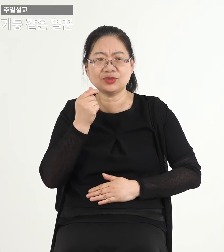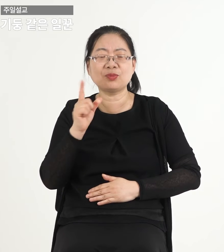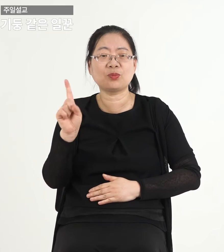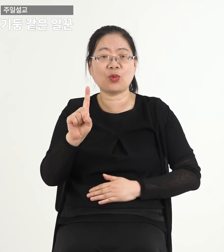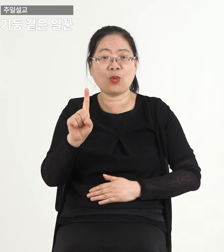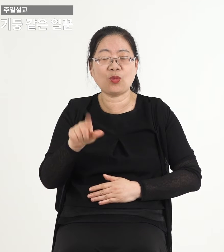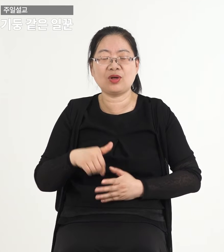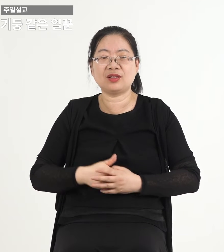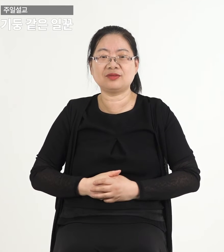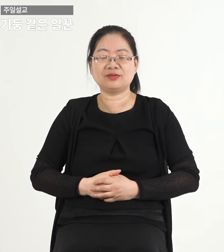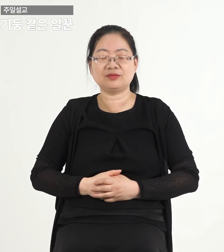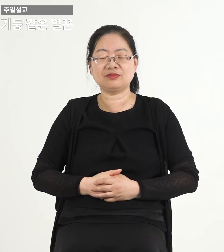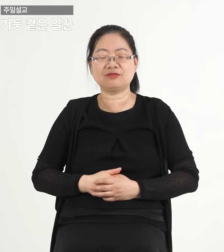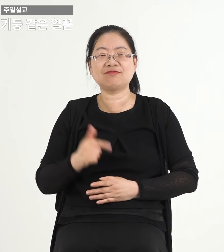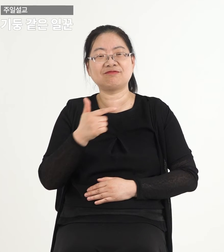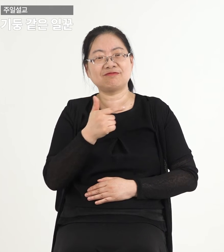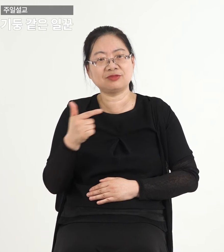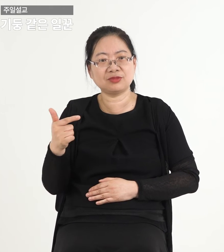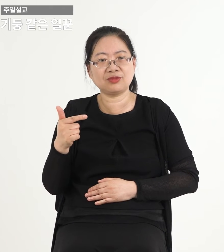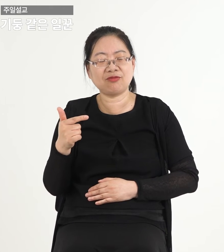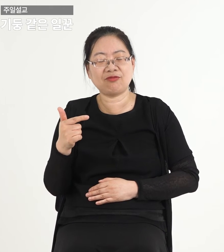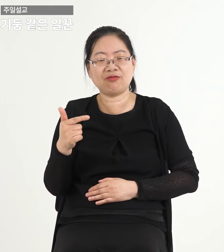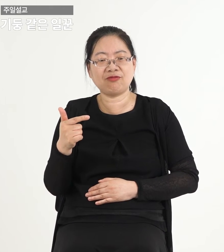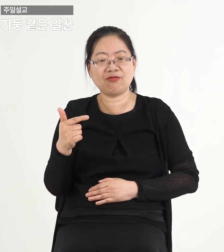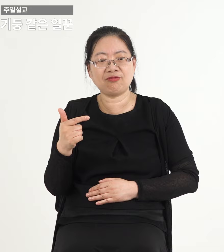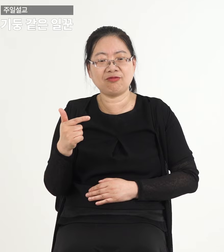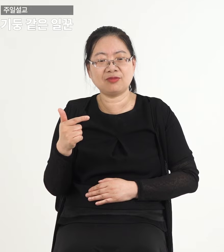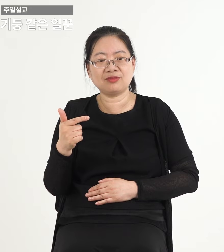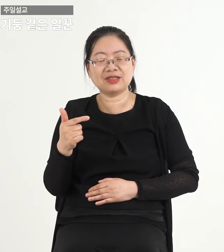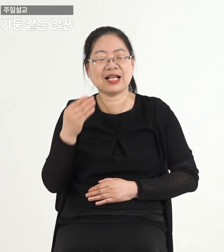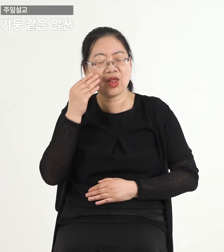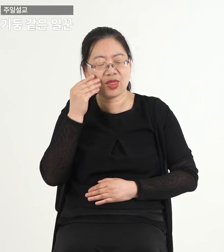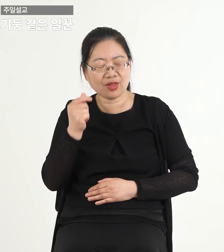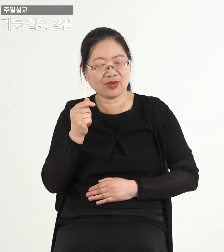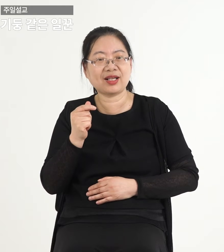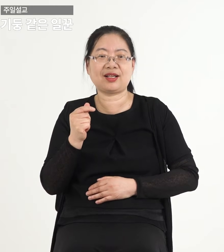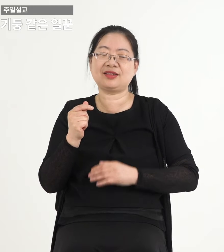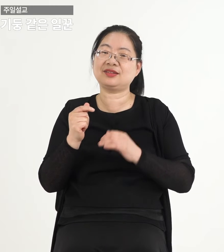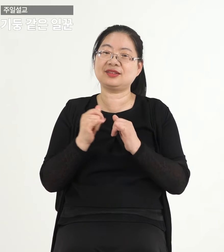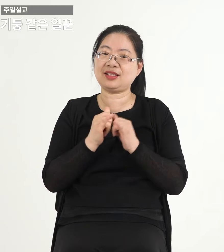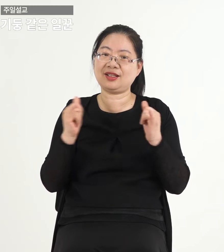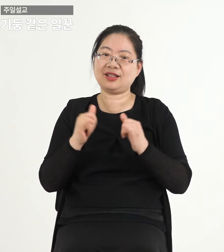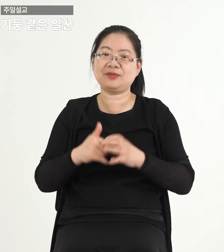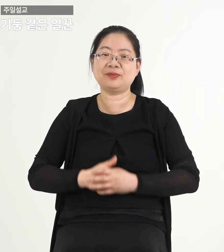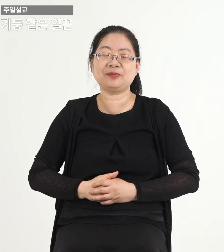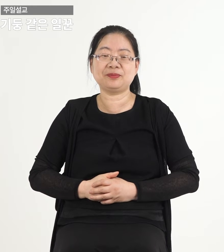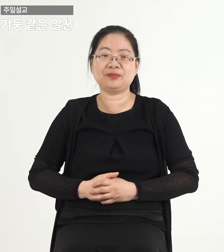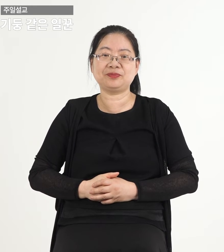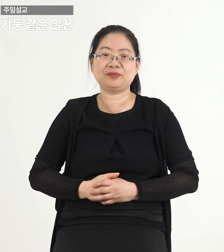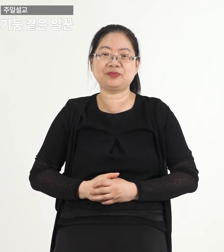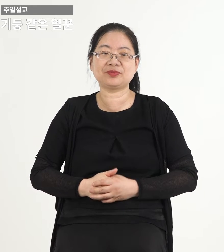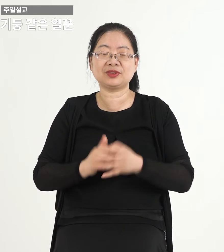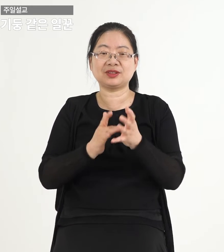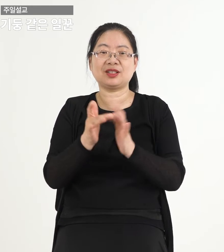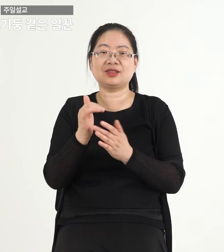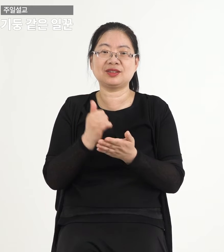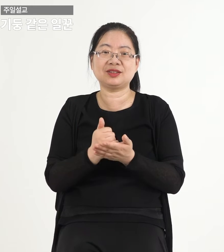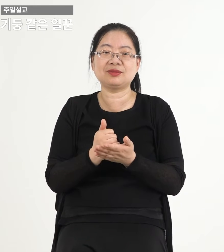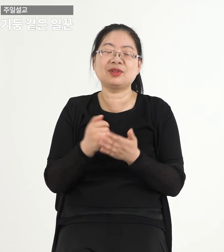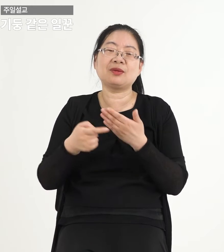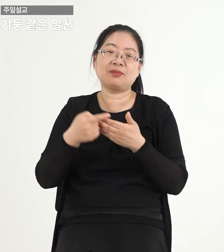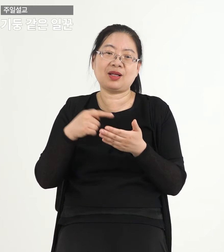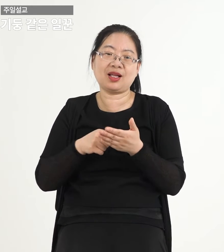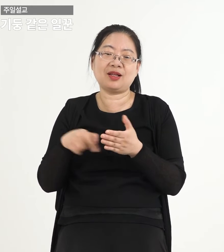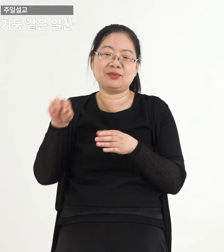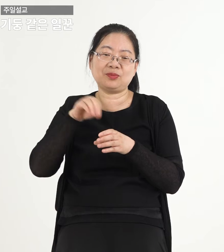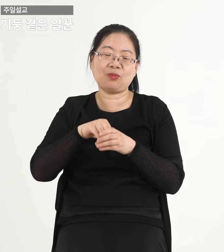인물입니까? 매우 뿌리에 해당하는 익숙한 인물이에요. 여기 예수님의 의도가 담겨져